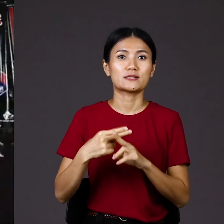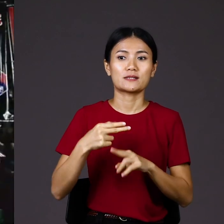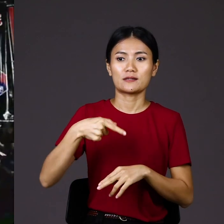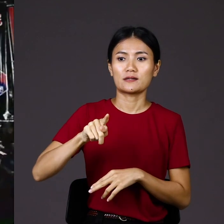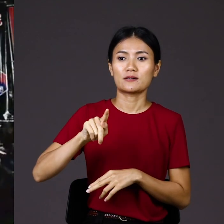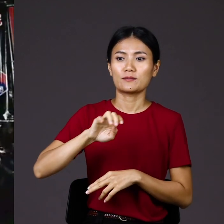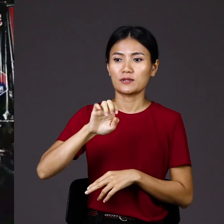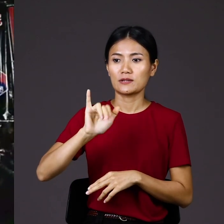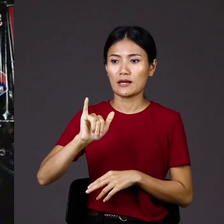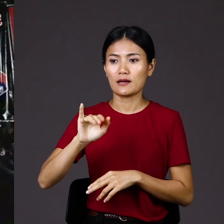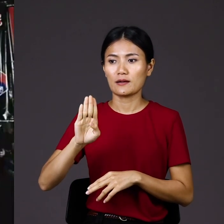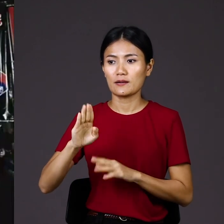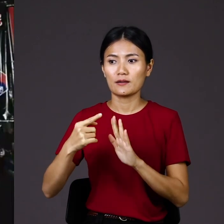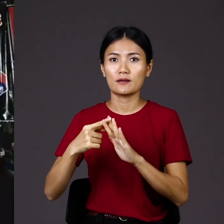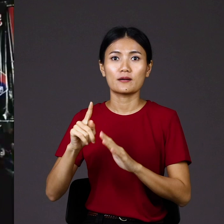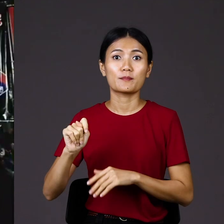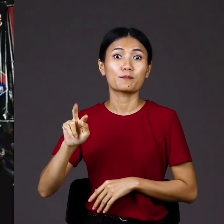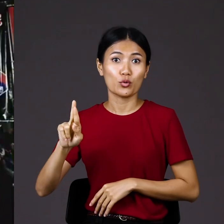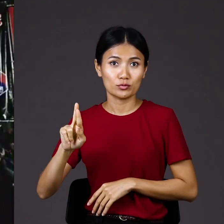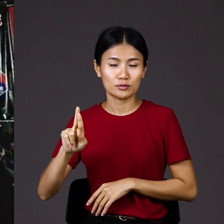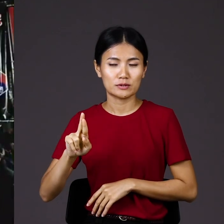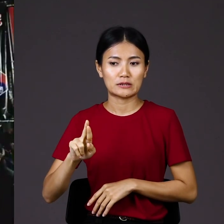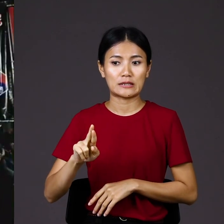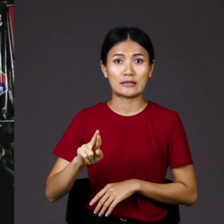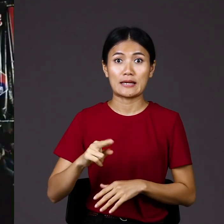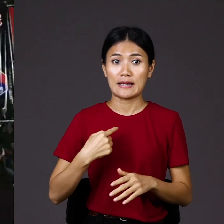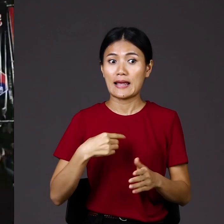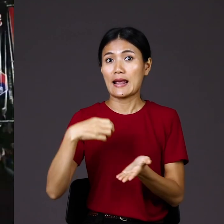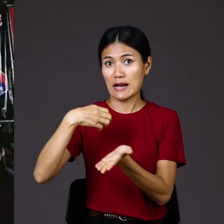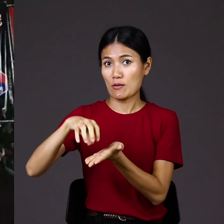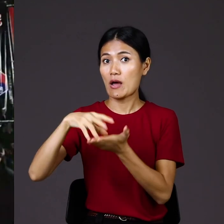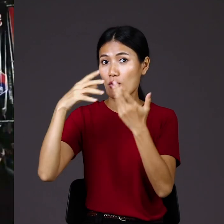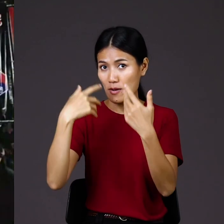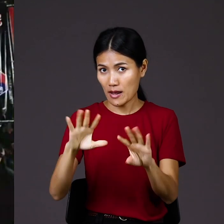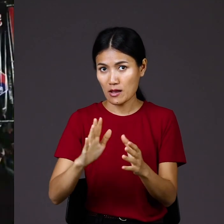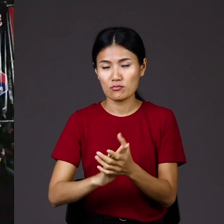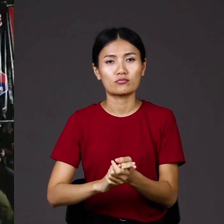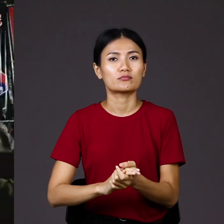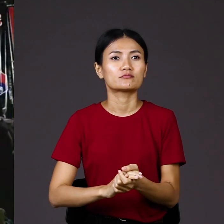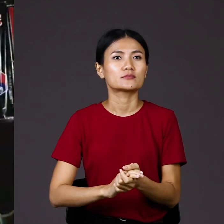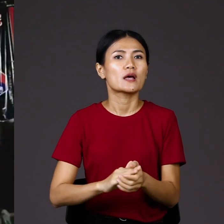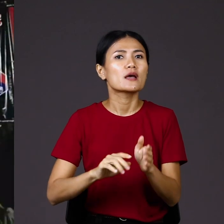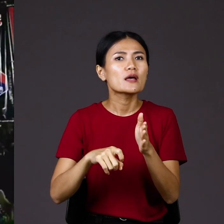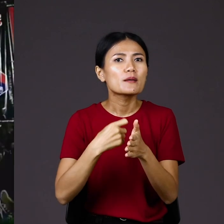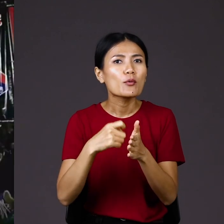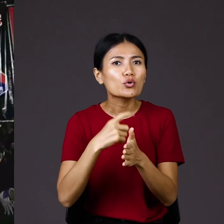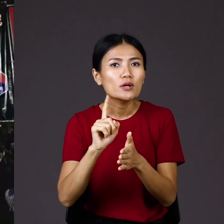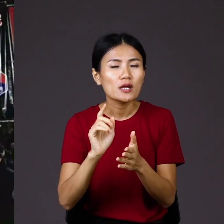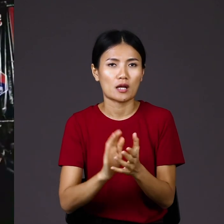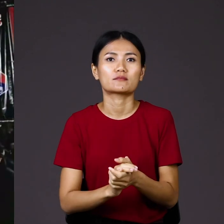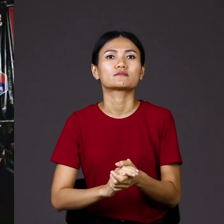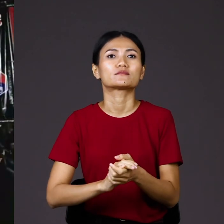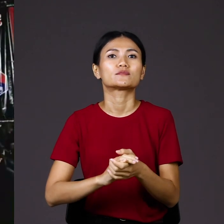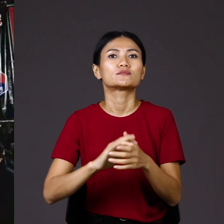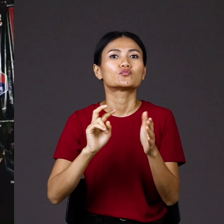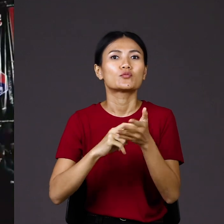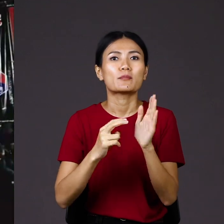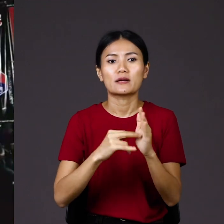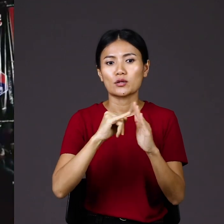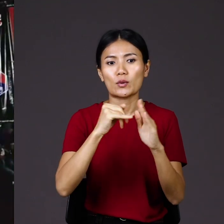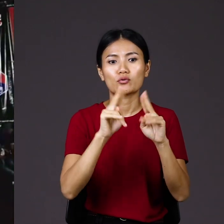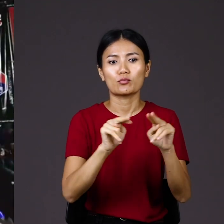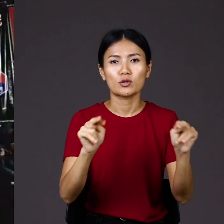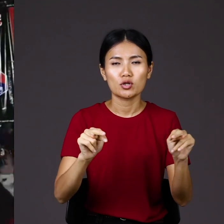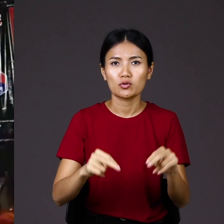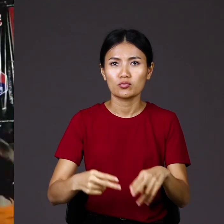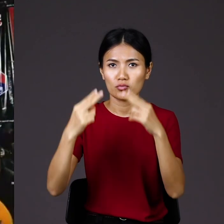ลเพื่อนร่วมงานของผมได้พูดไปแล้วอย่างแรกที่สุดมันเป็นการประกาศว่านน